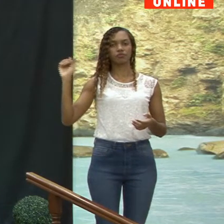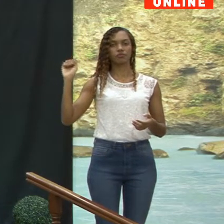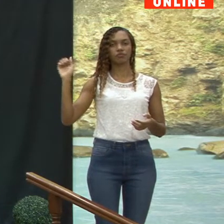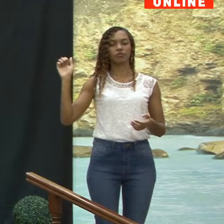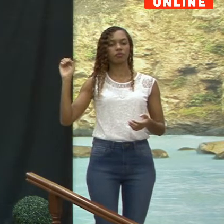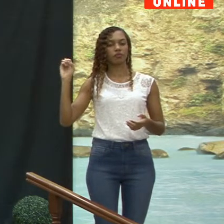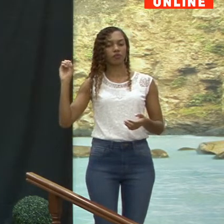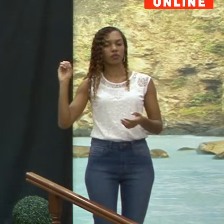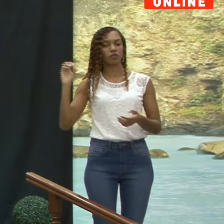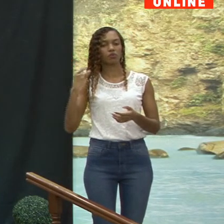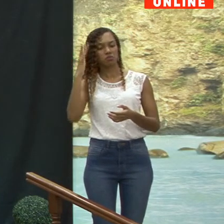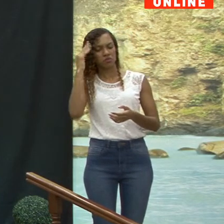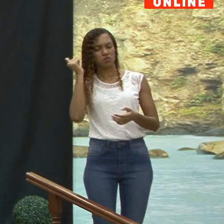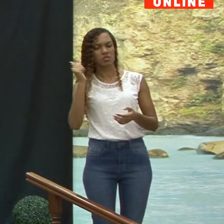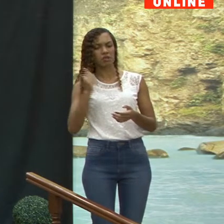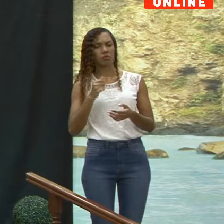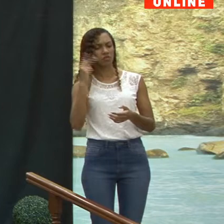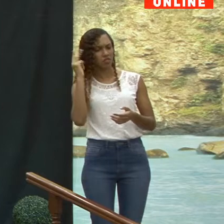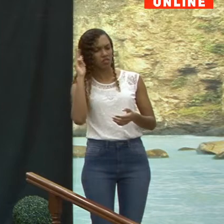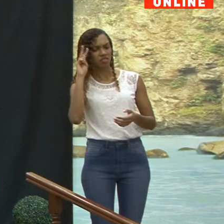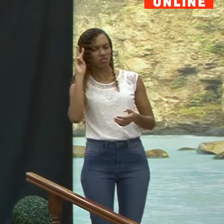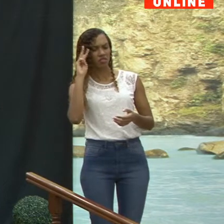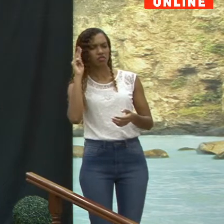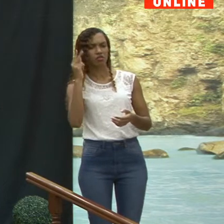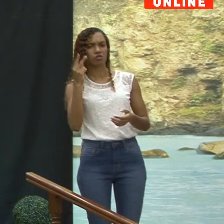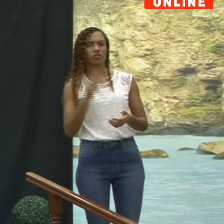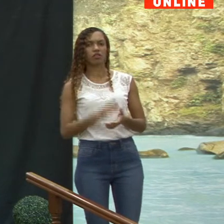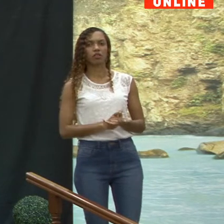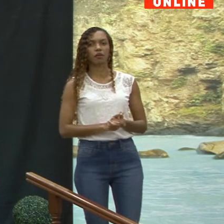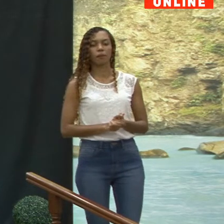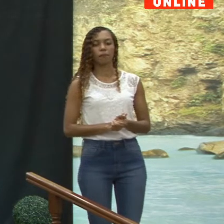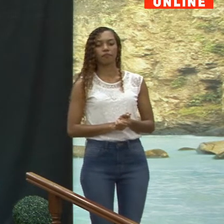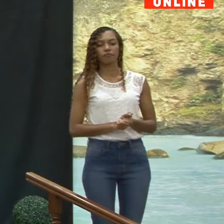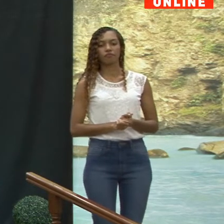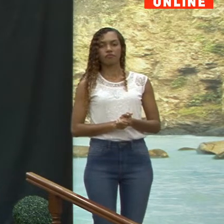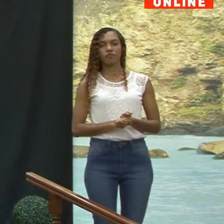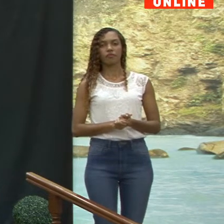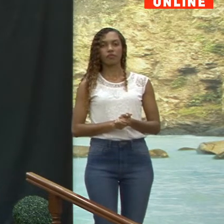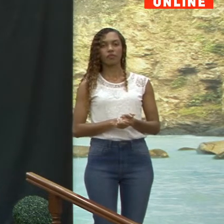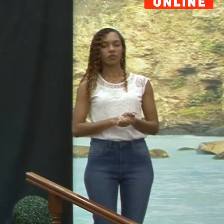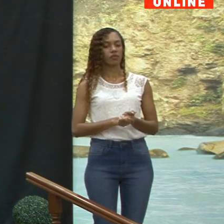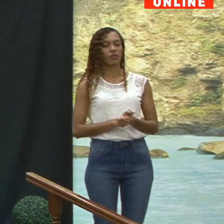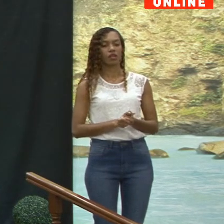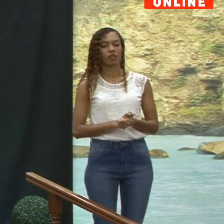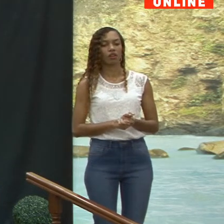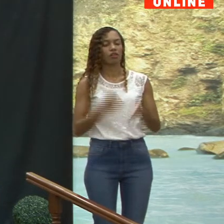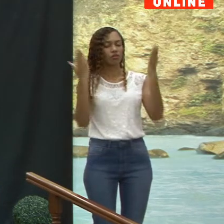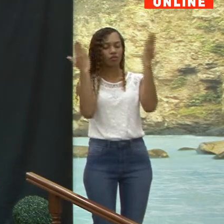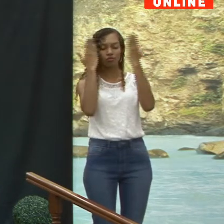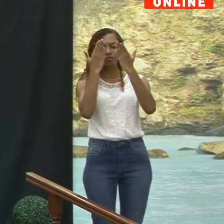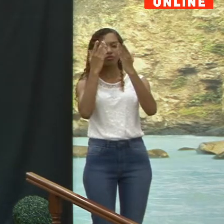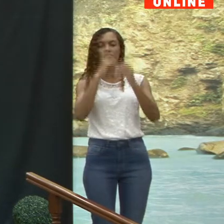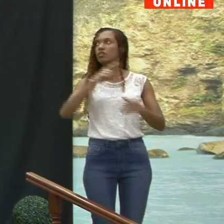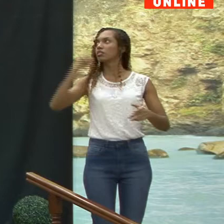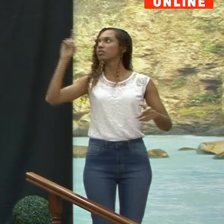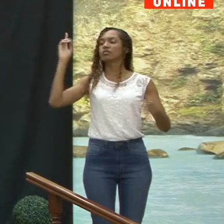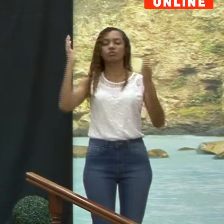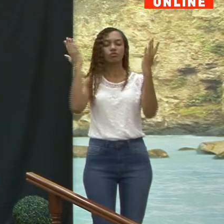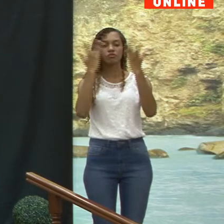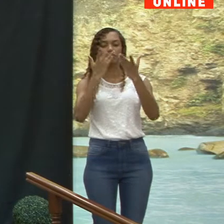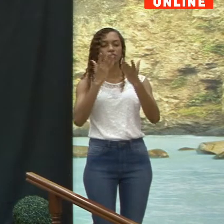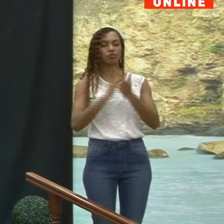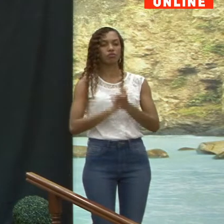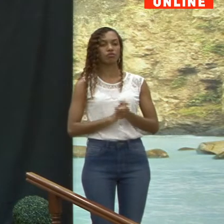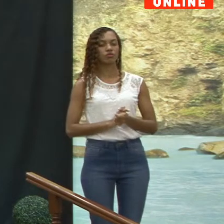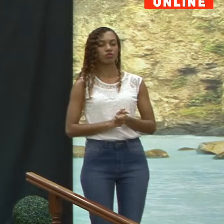E ele, então, Deus não esconde nada daqueles que são fiéis a Ele. Deus não esconde.